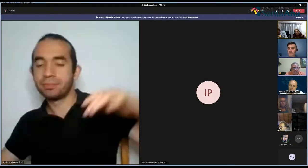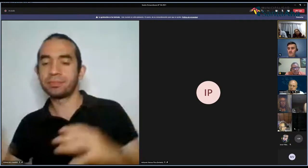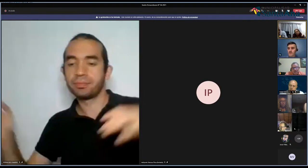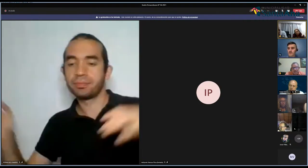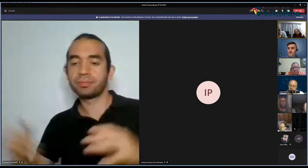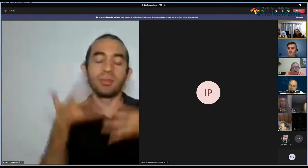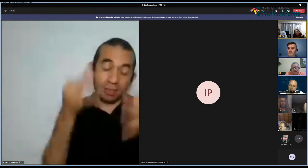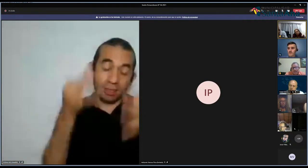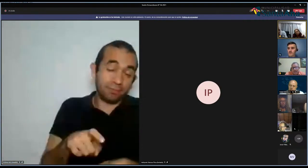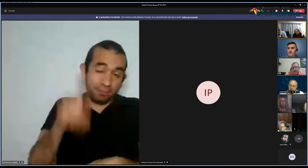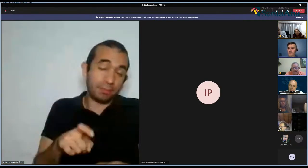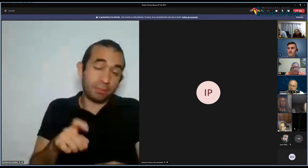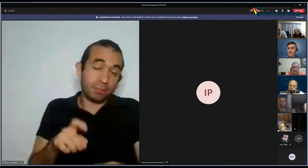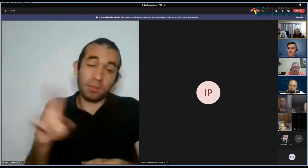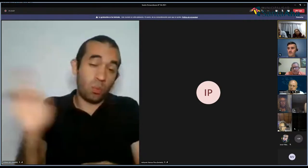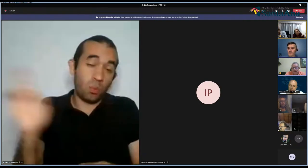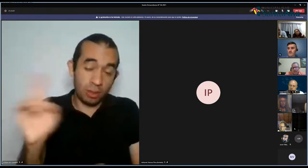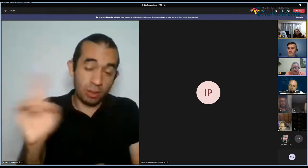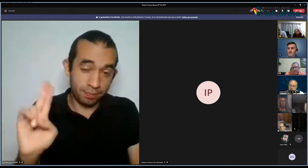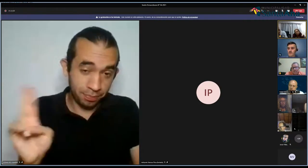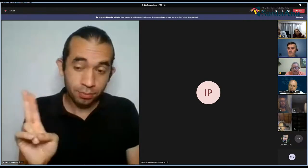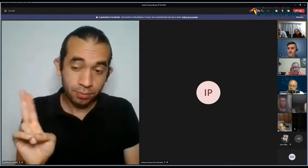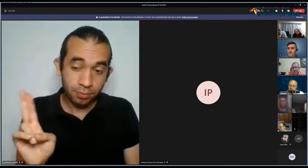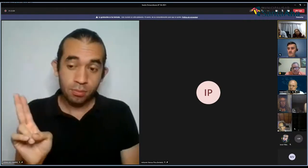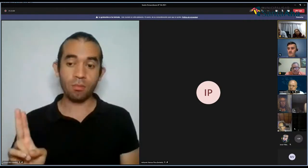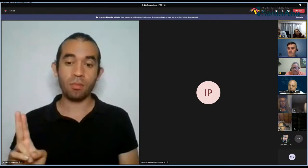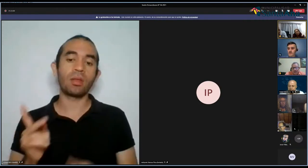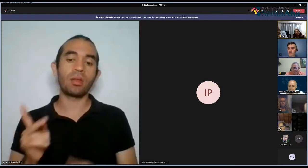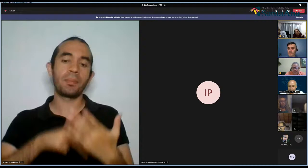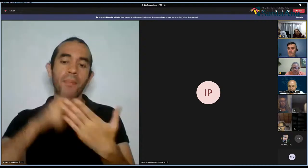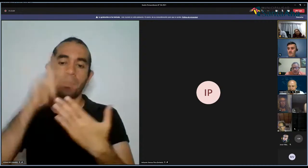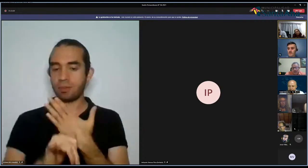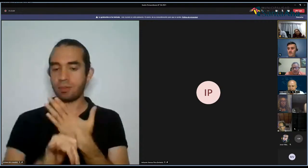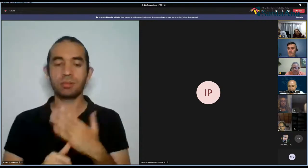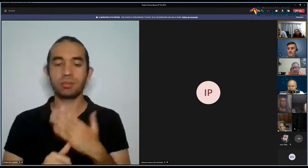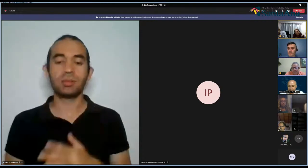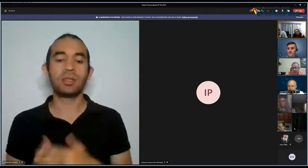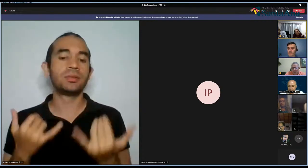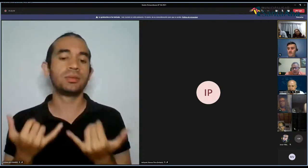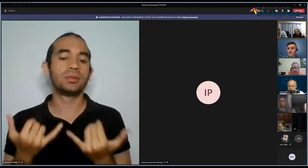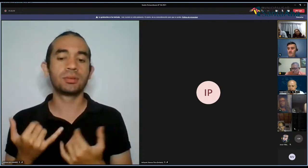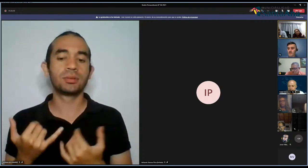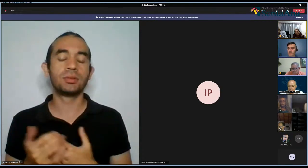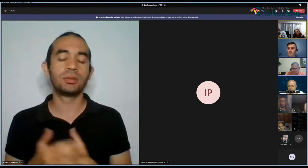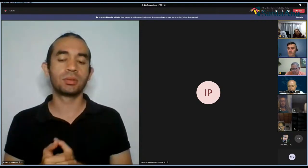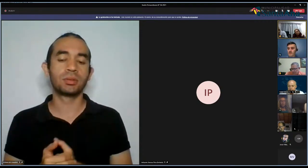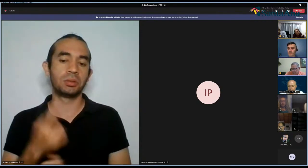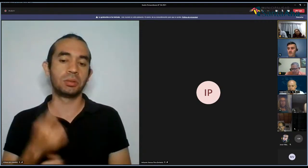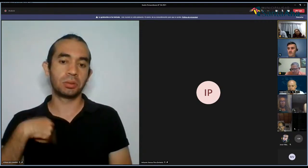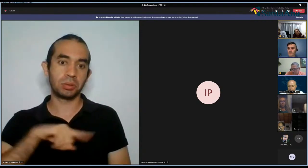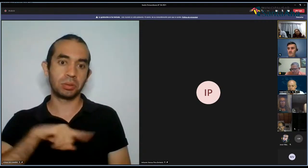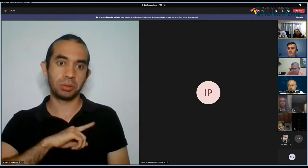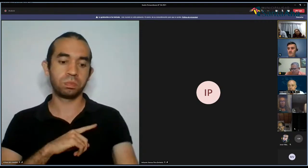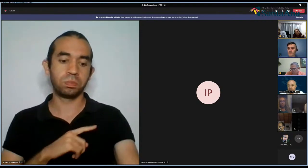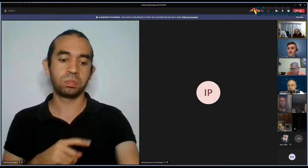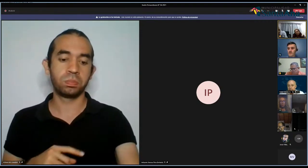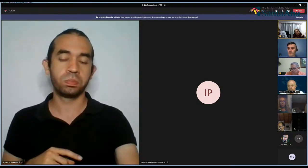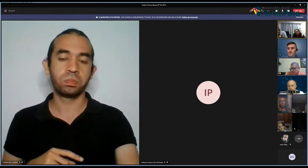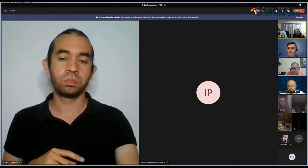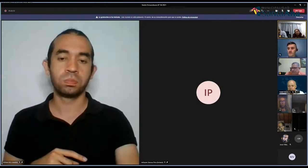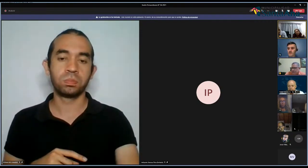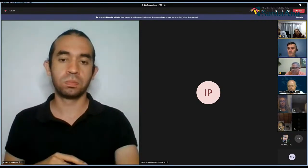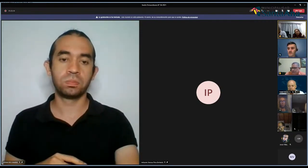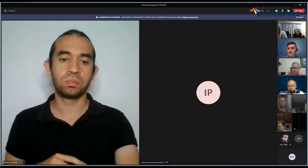urgentemente en estos en estos proyectos ahorita incluso para nosotros solucionar uno de los problemas